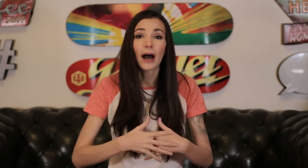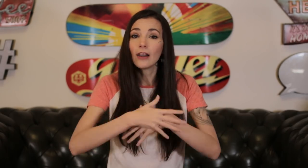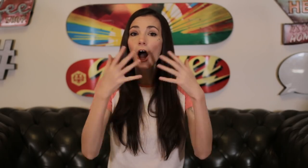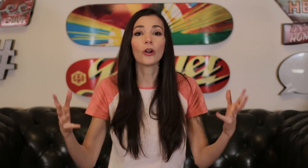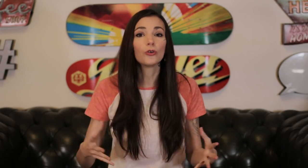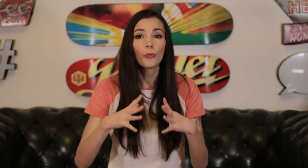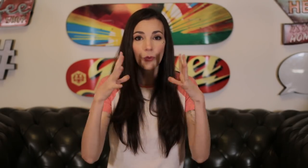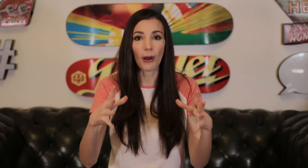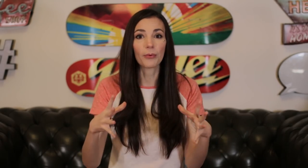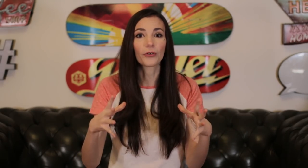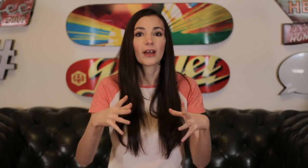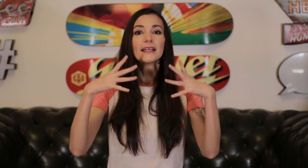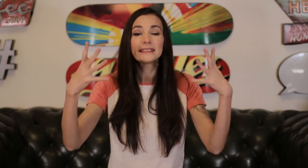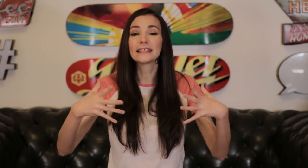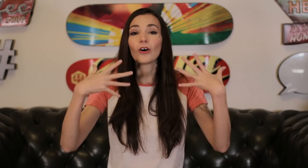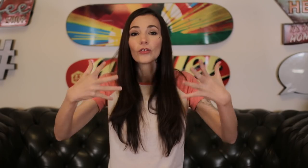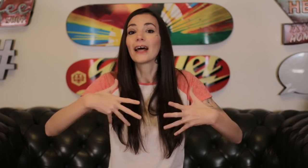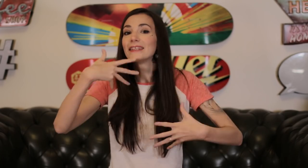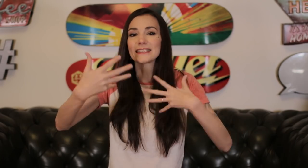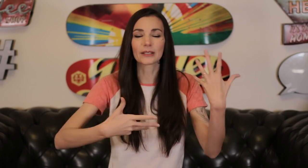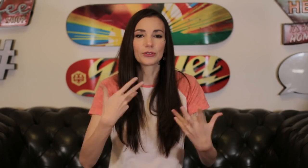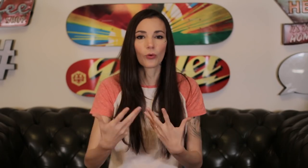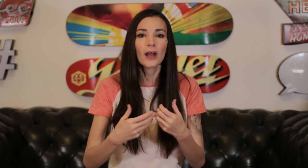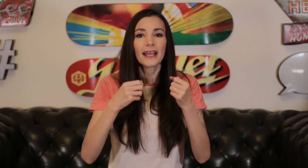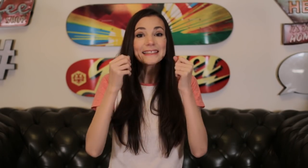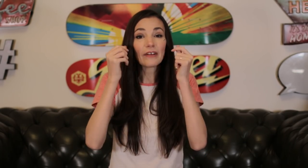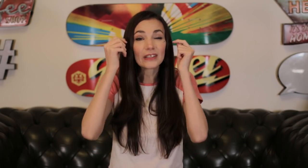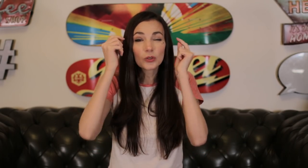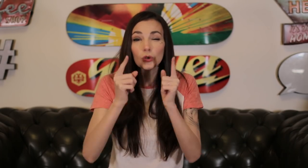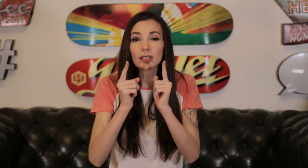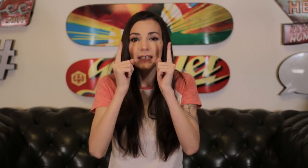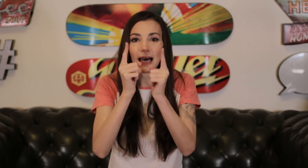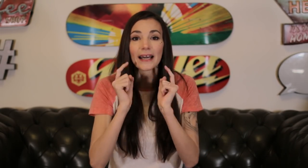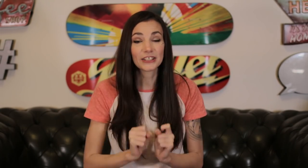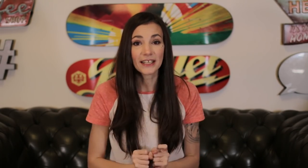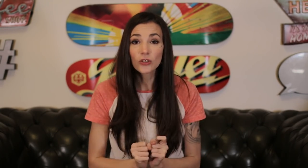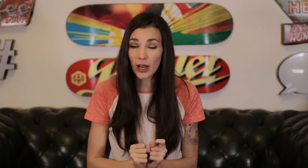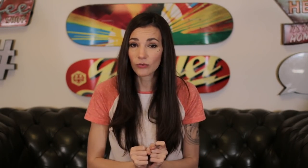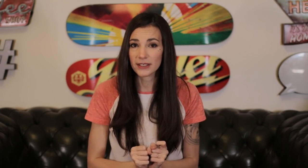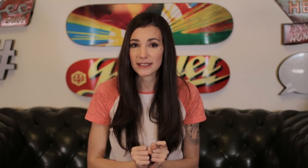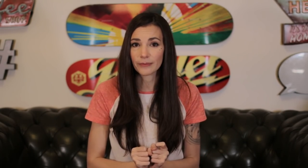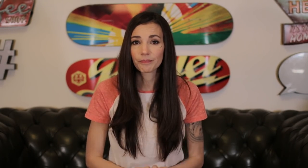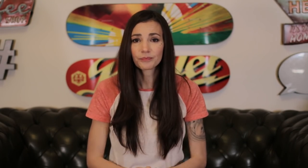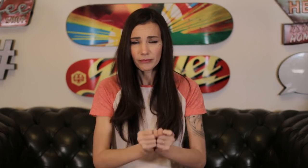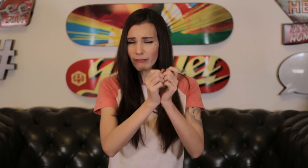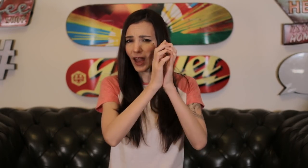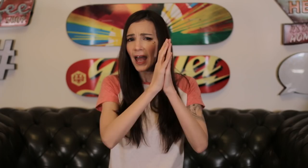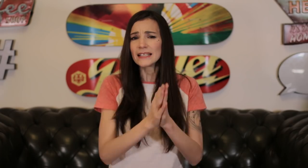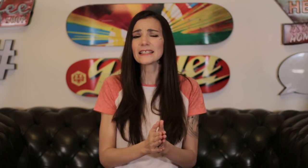animal, un lieu, peu importe. C'est dans la description et ça fait toute la richesse de la langue des signes. C'est très